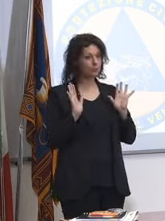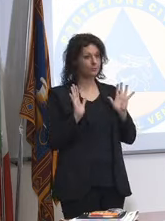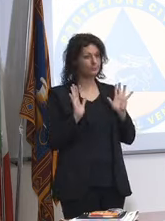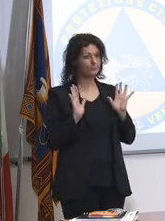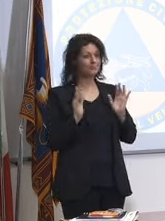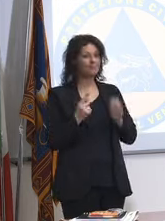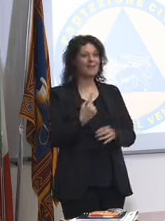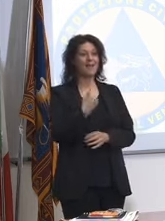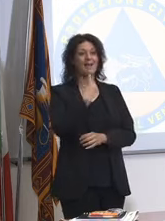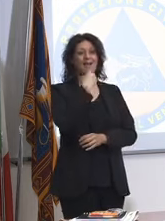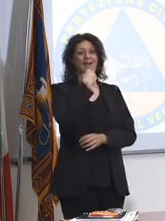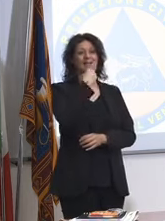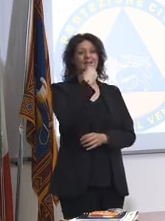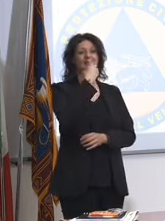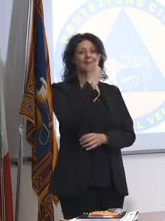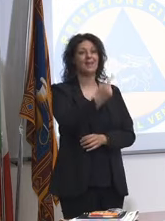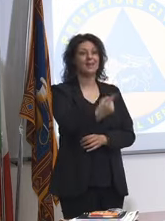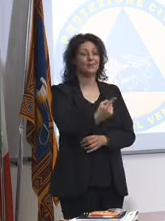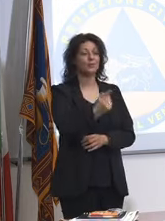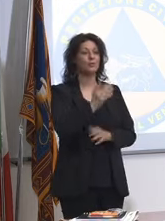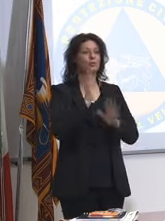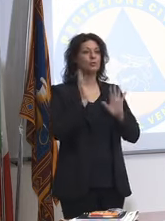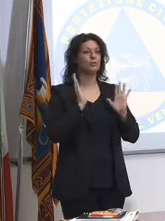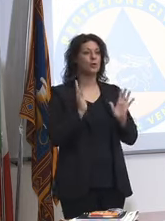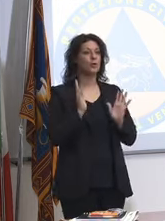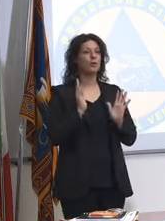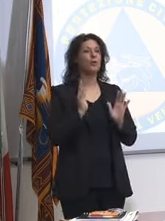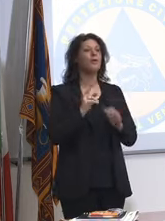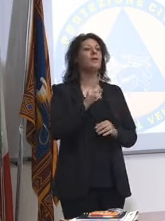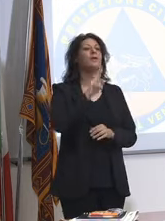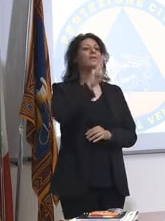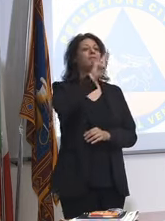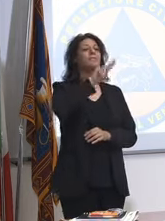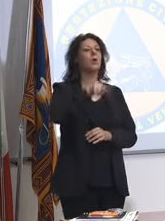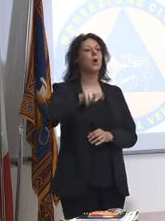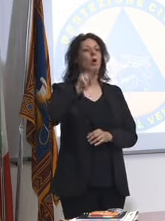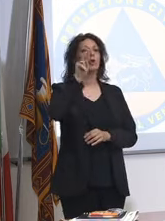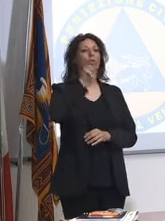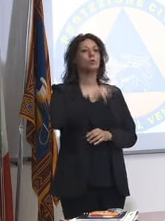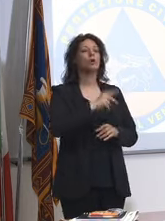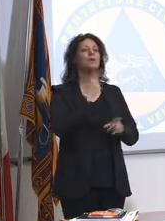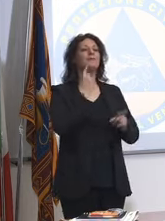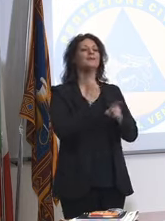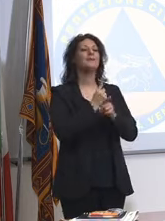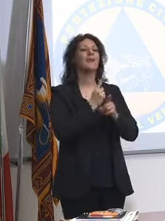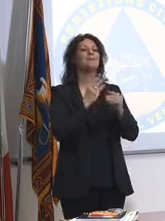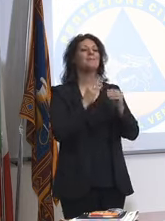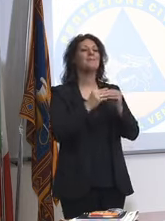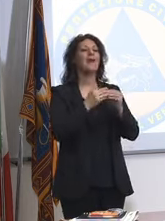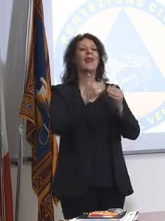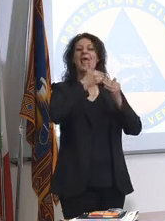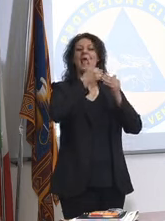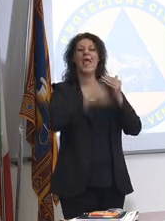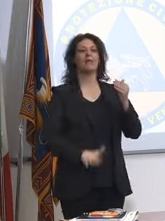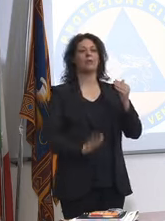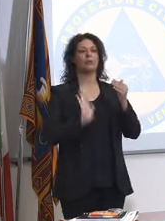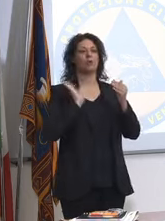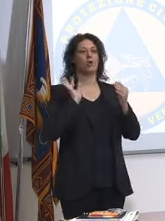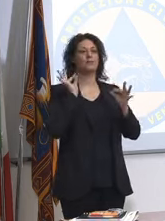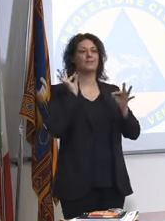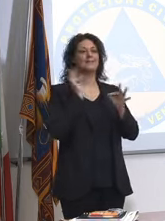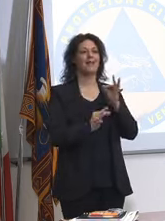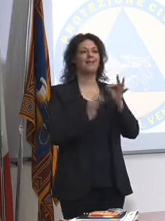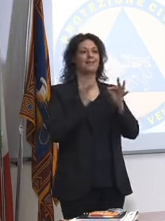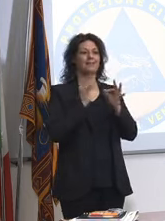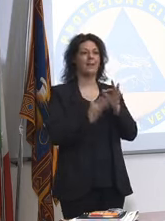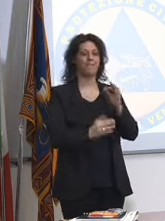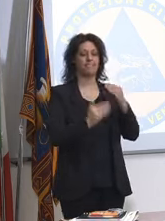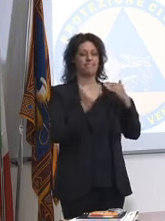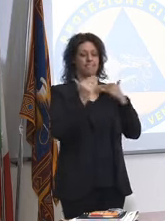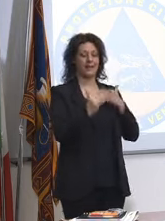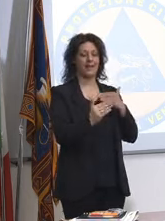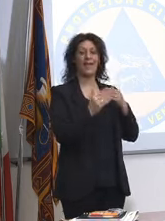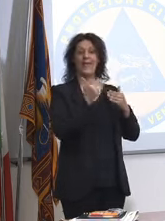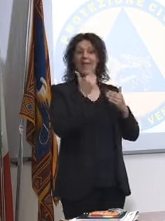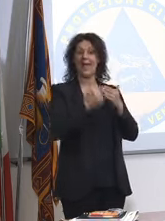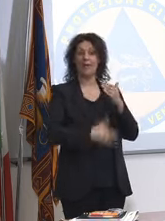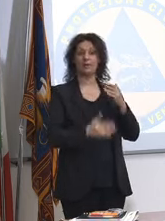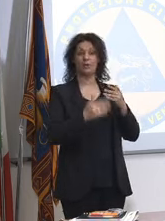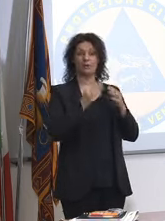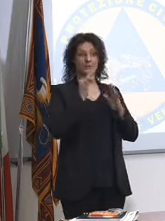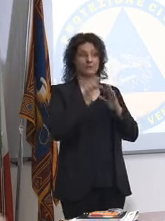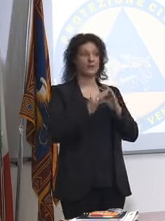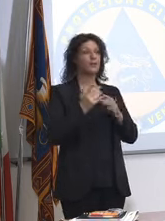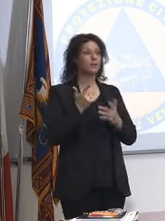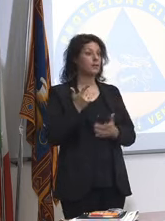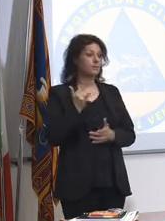di farle assolutamente entro fine settembre, certo, perché ha contezza del fatto che ci sono guai. Certo, ottobre è